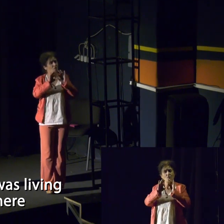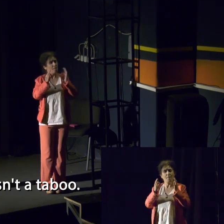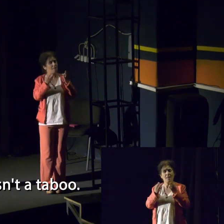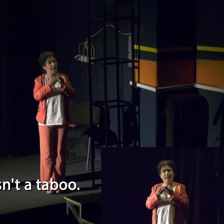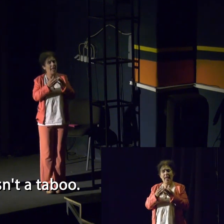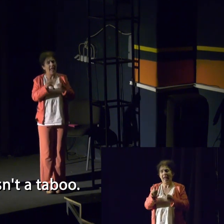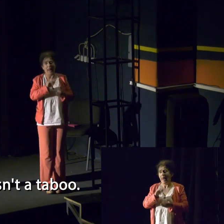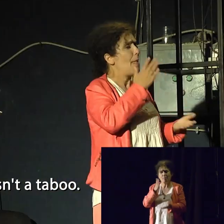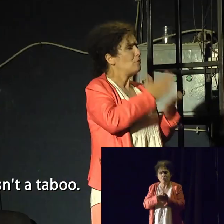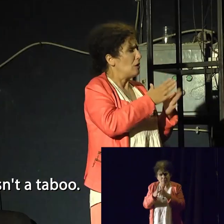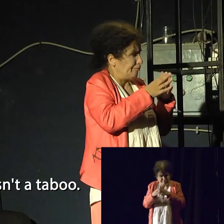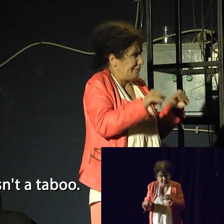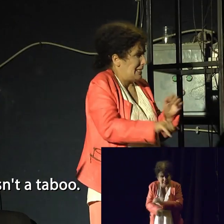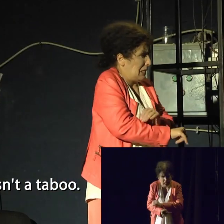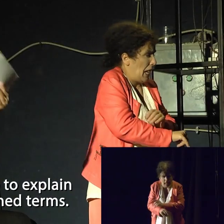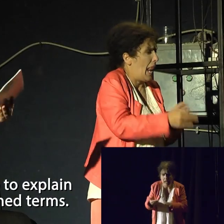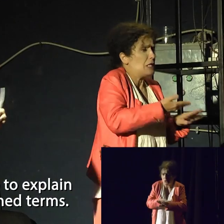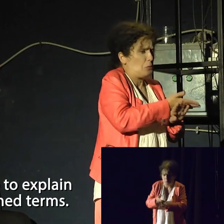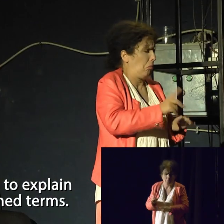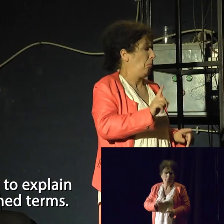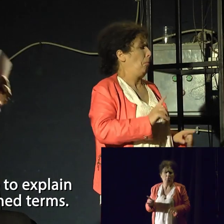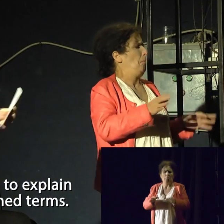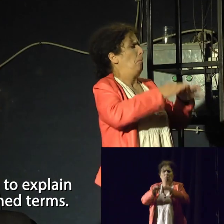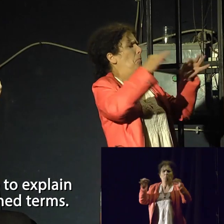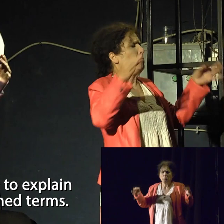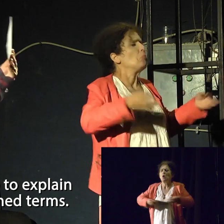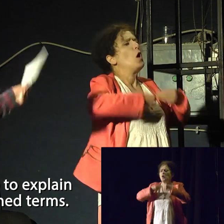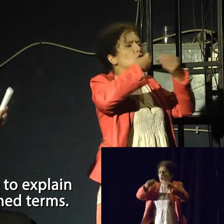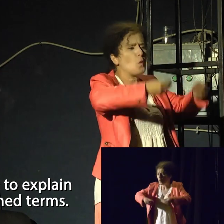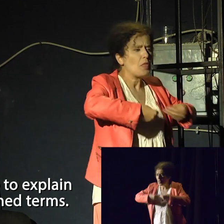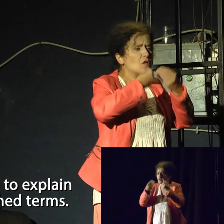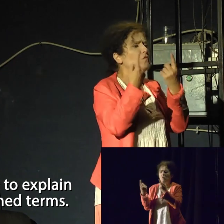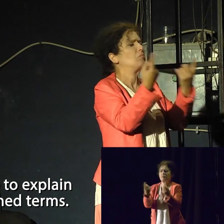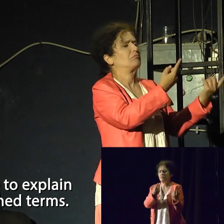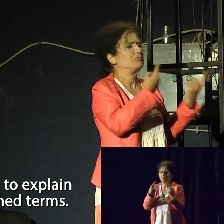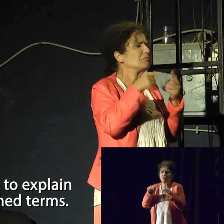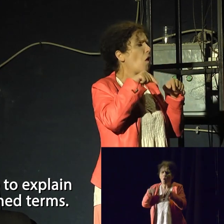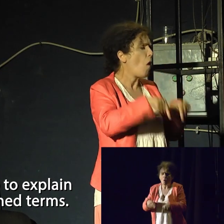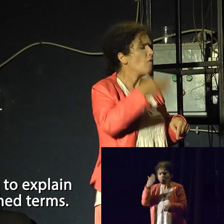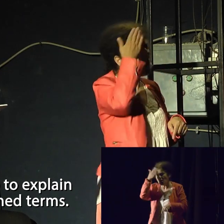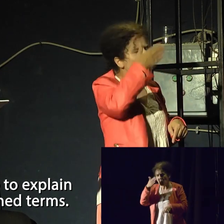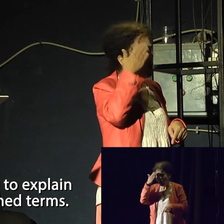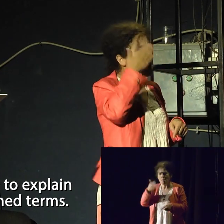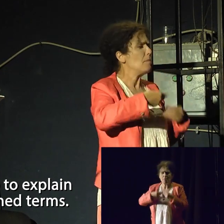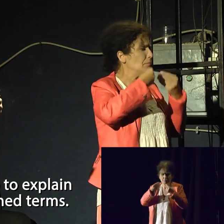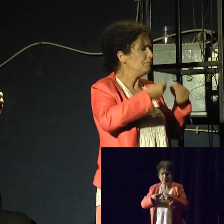кое што не било табу тема да се зборува за сексот. Не било табу тема да се објаснуваат сите овие поими кои што досега ги кажав.